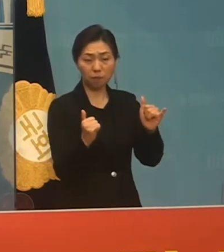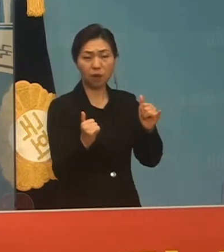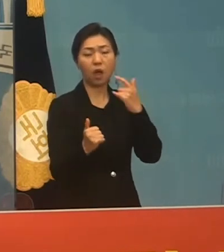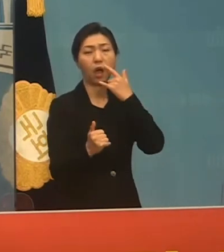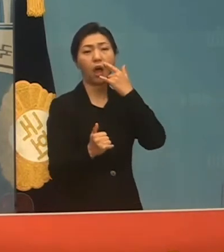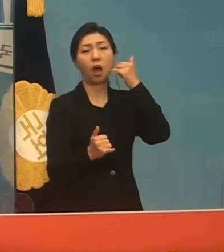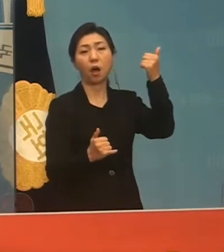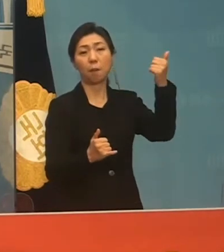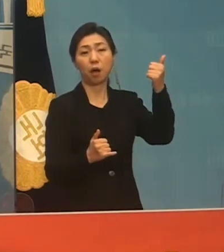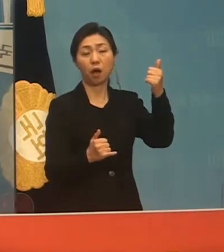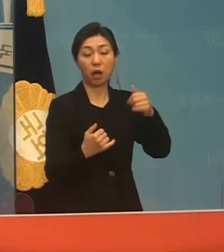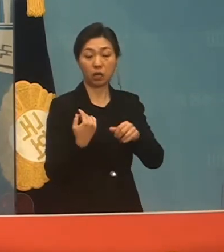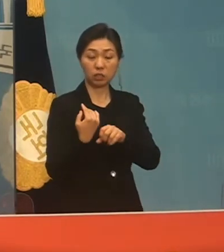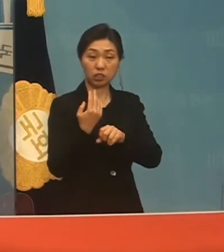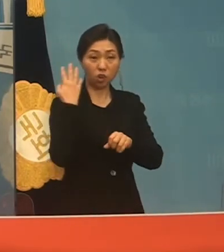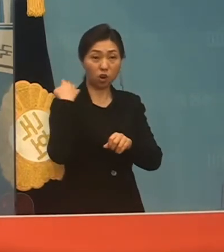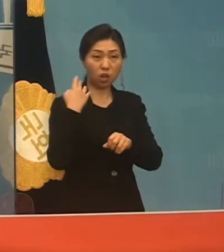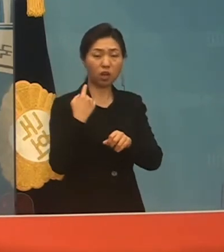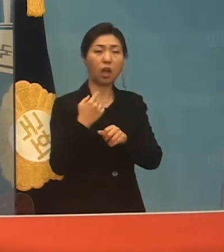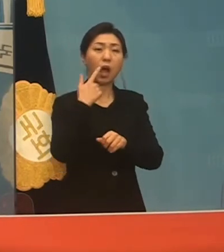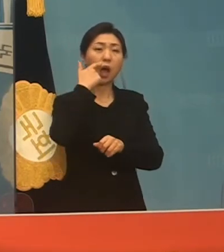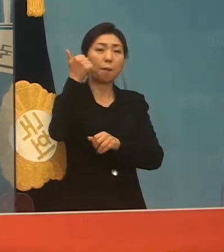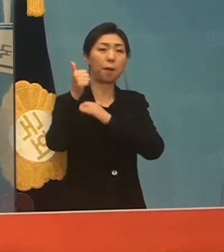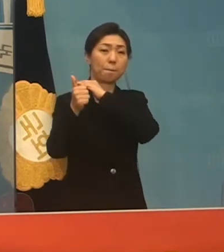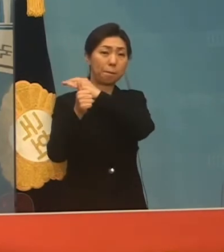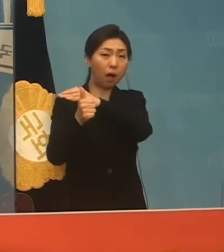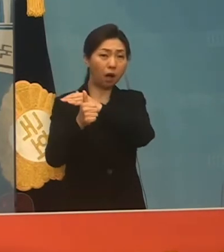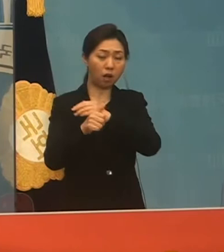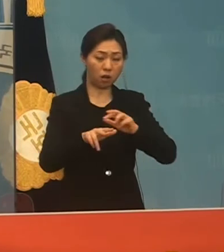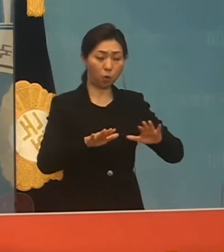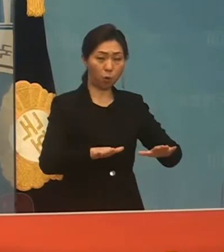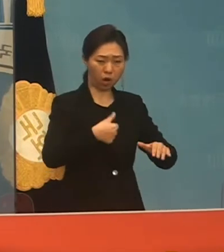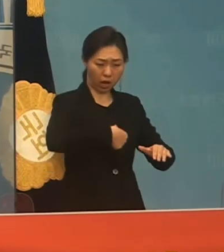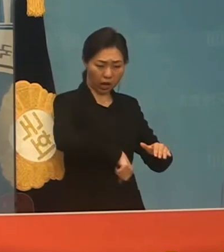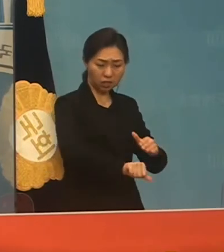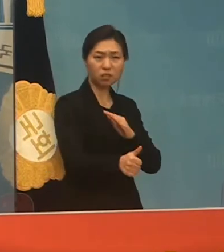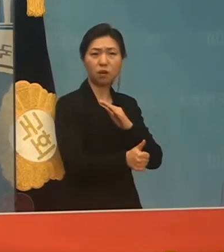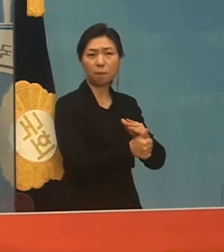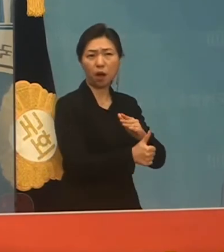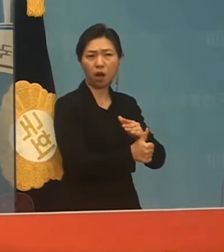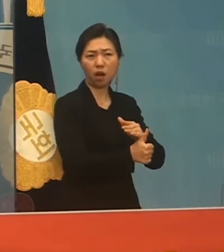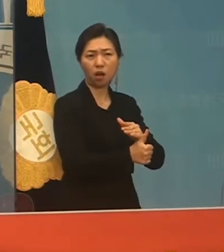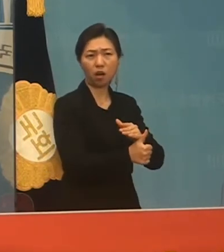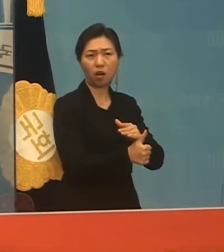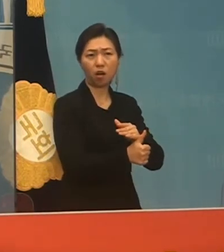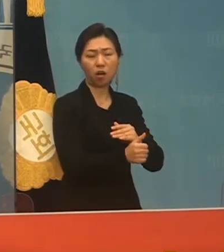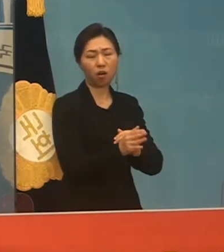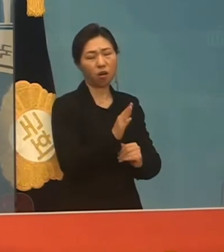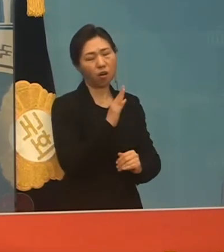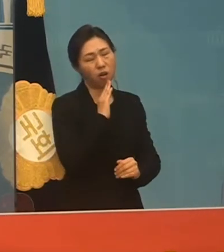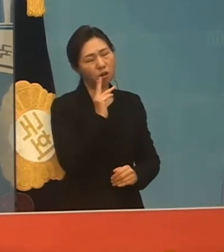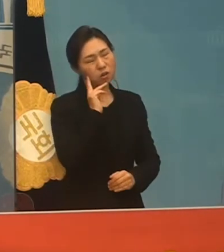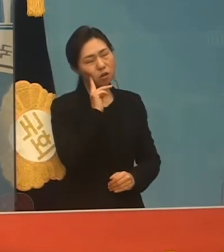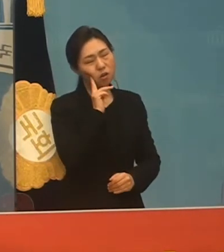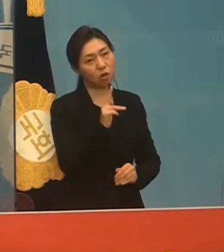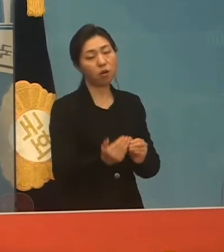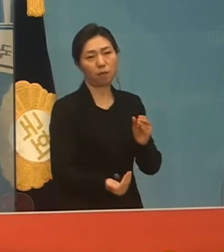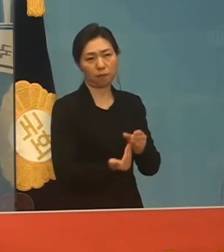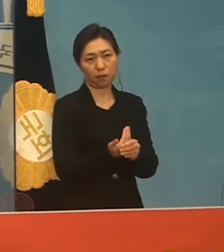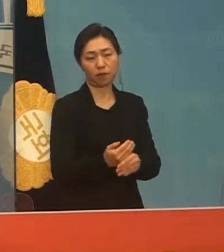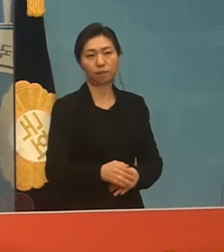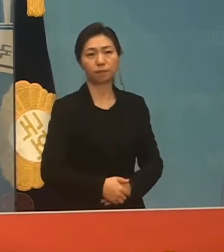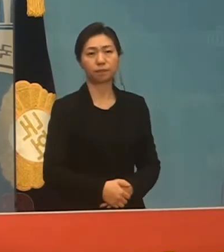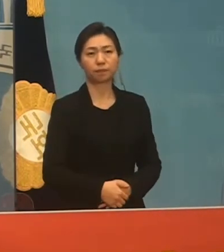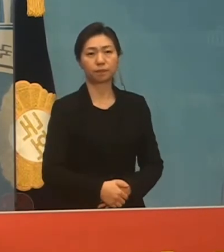해고됐는데 올해는 또 아들이 그 해고되는 이런 빈차반 현실을 맡고 있습니다. 그리고